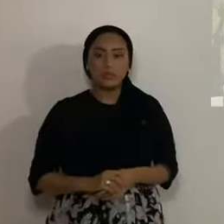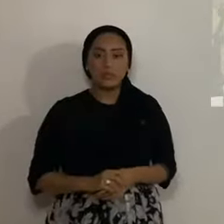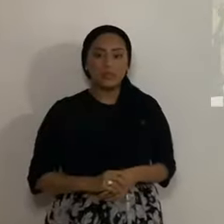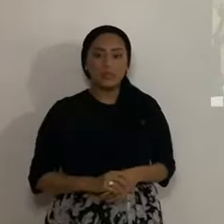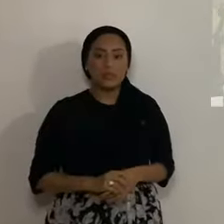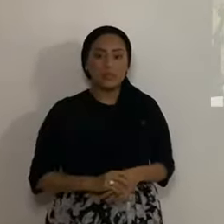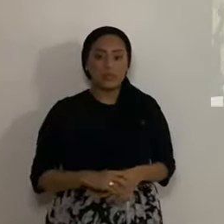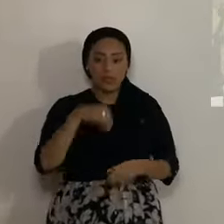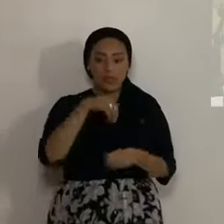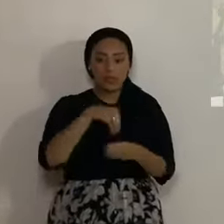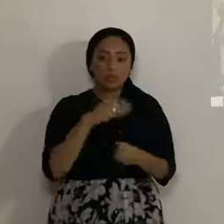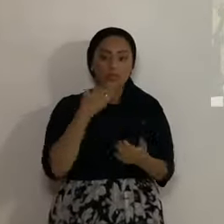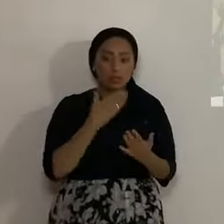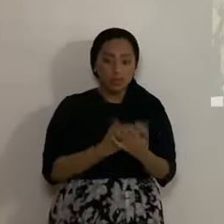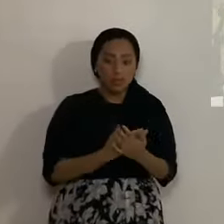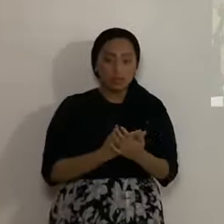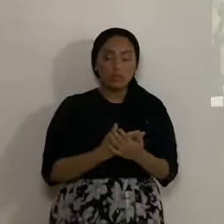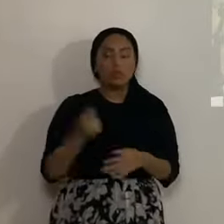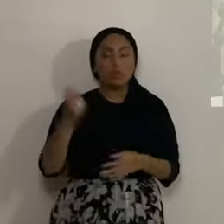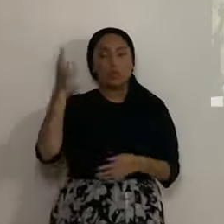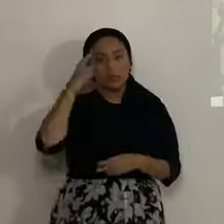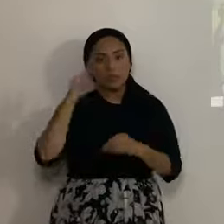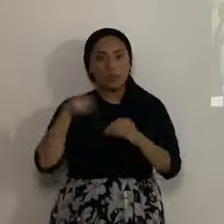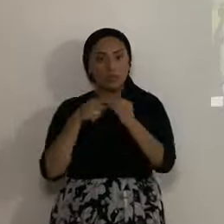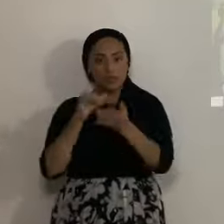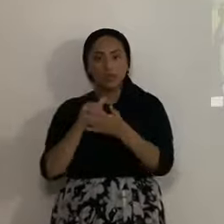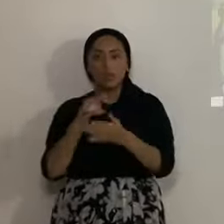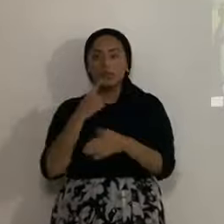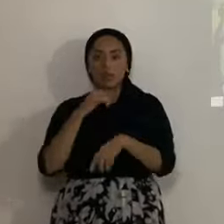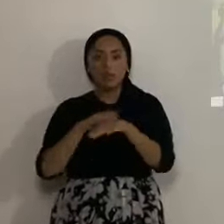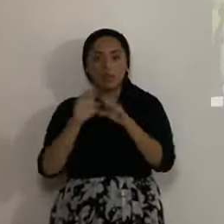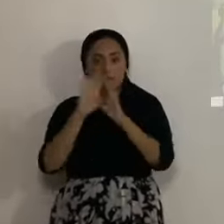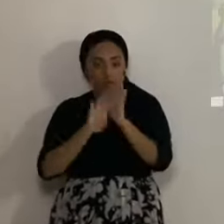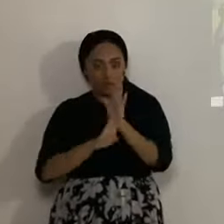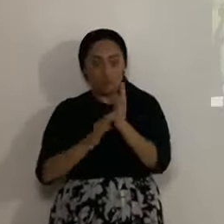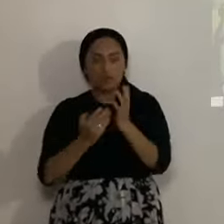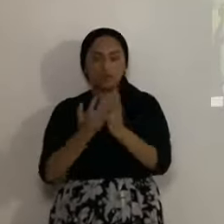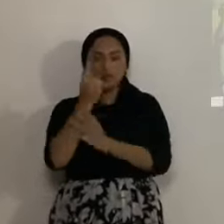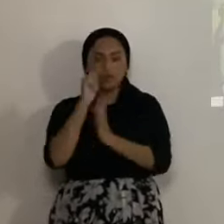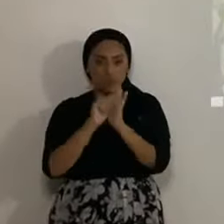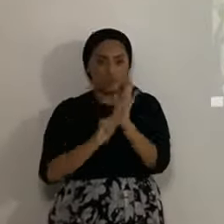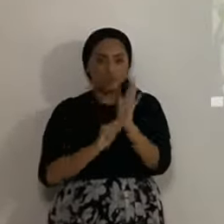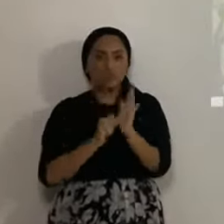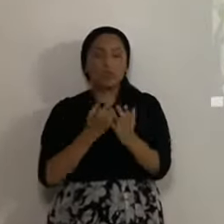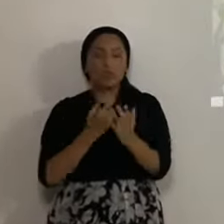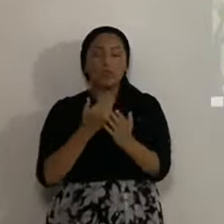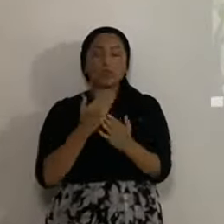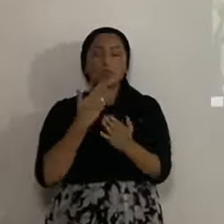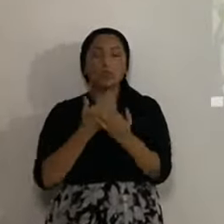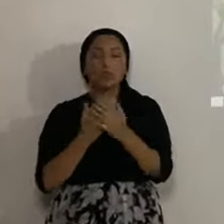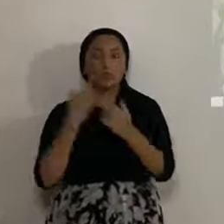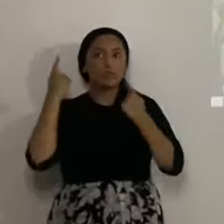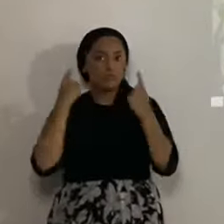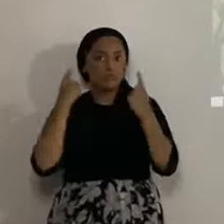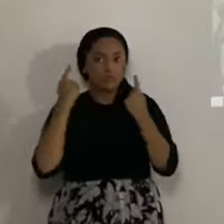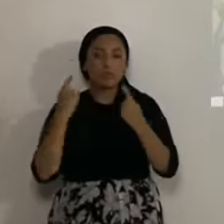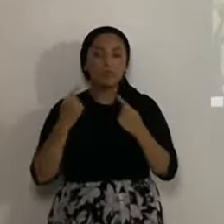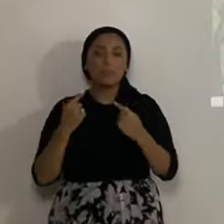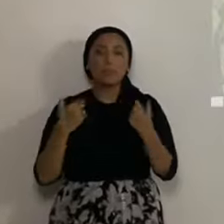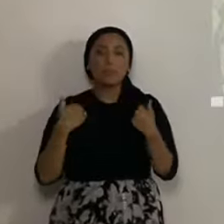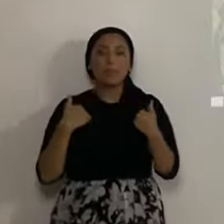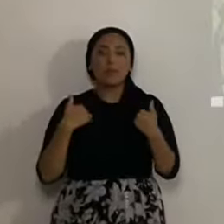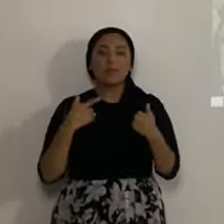En lo bueno, en esto pensar, dice la Biblia, el Tanaj, el Benjadashah, el Nuevo Pacto, en lo bueno pensar. Entonces, hay